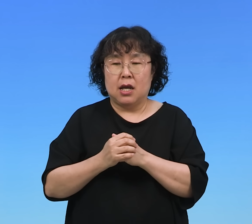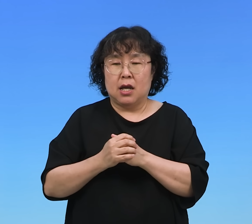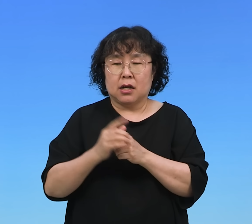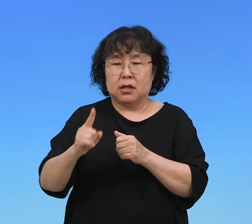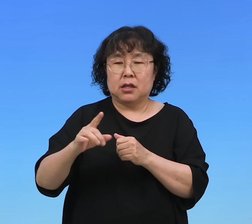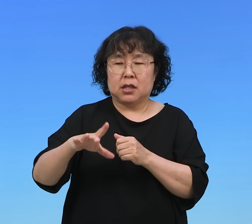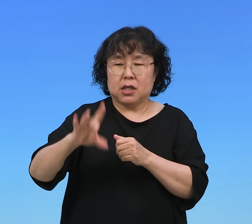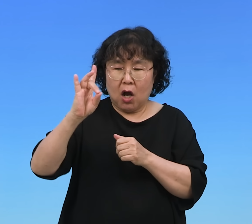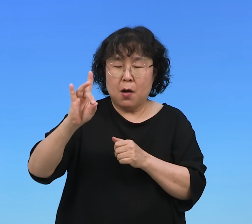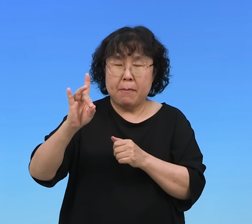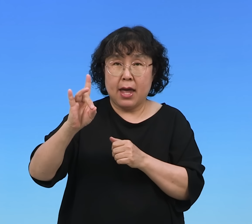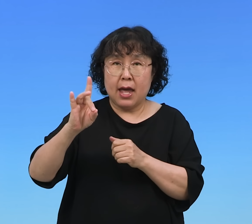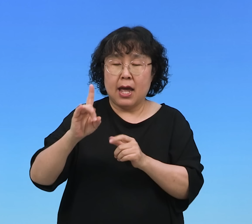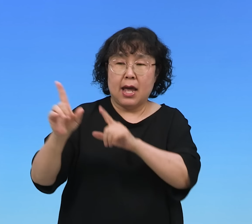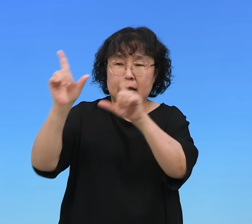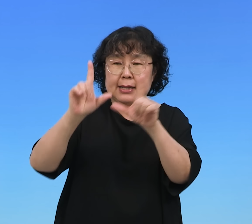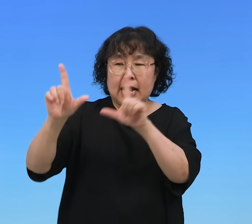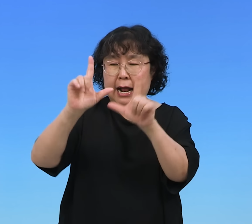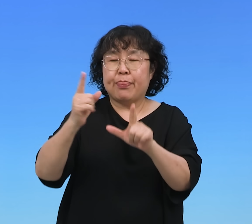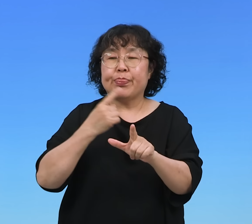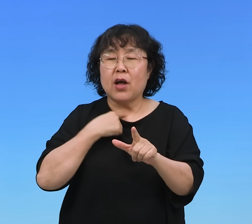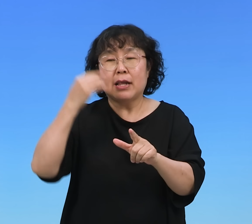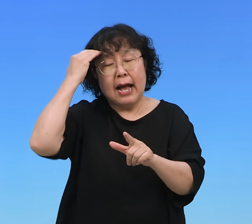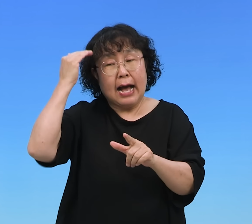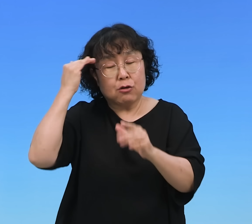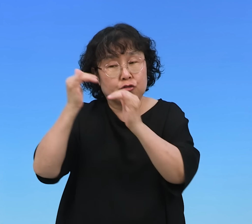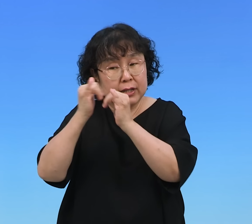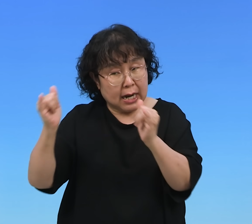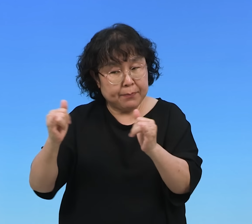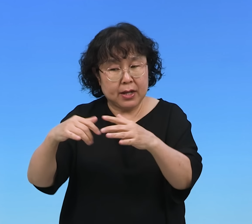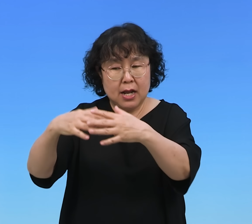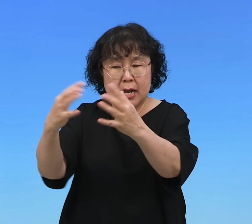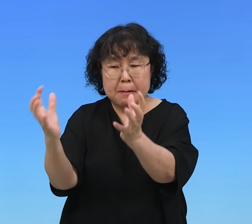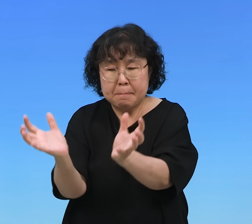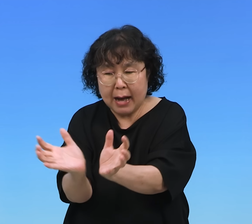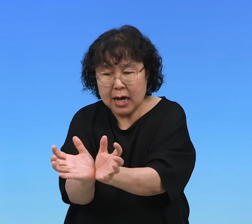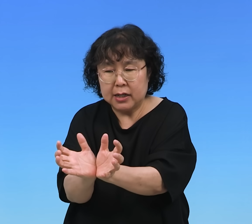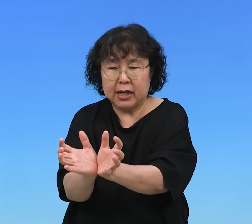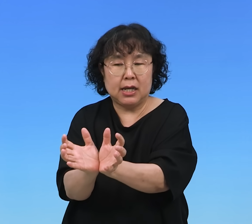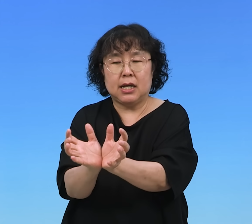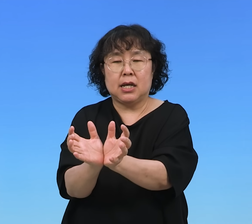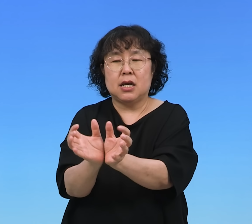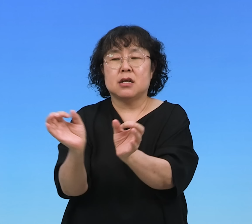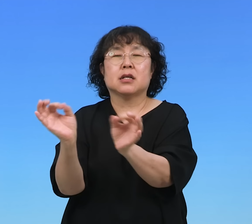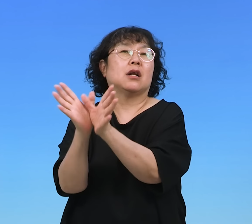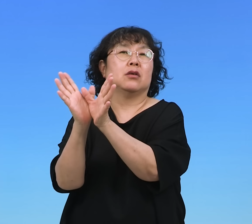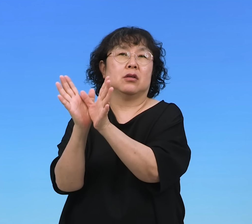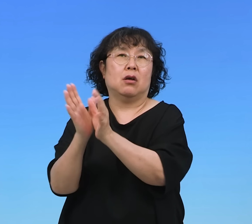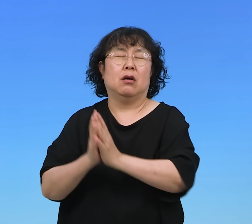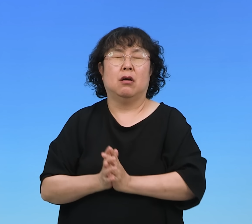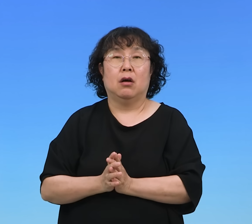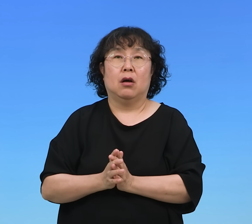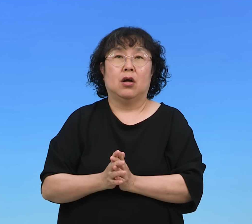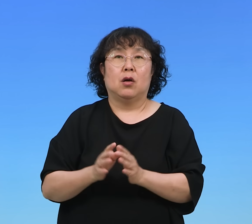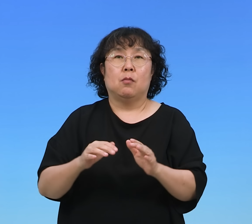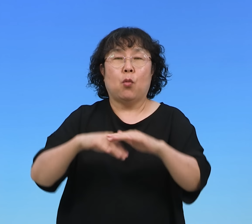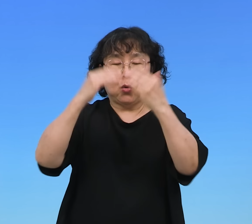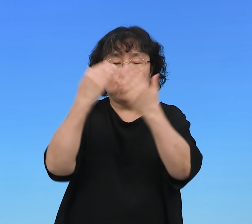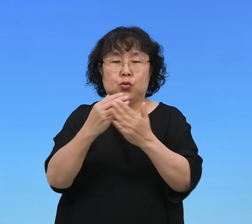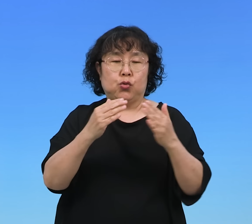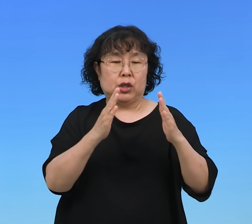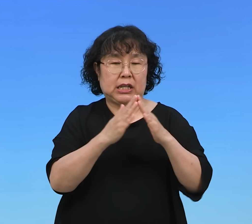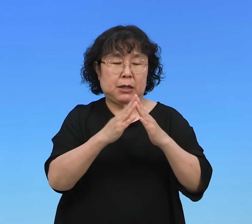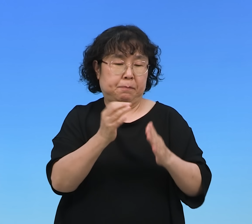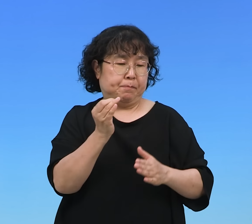하던 한인타운이 거의 없어졌어요. 전부 집 사가지고 교회로 다 빠져나갔는데, 제가 마음이 아팠던 게